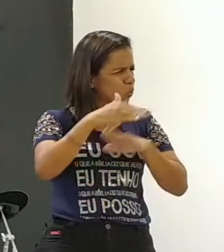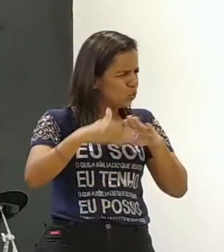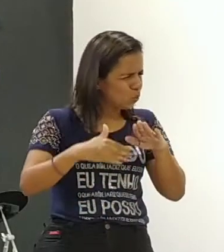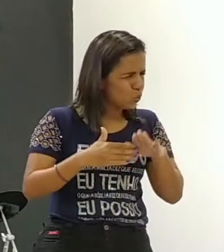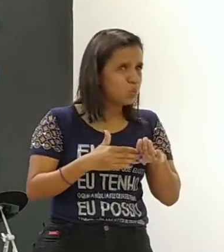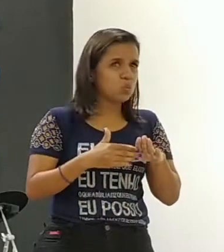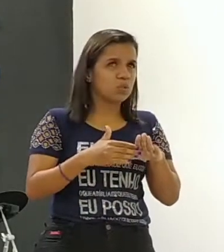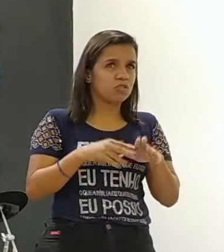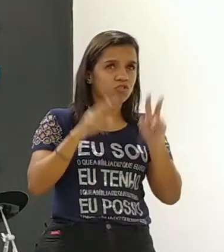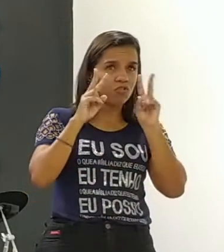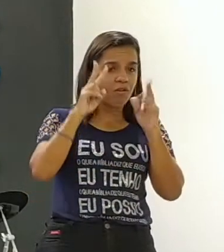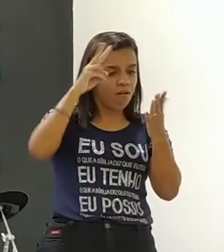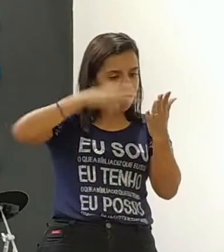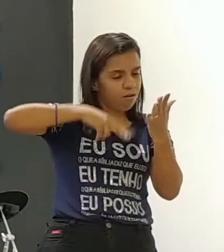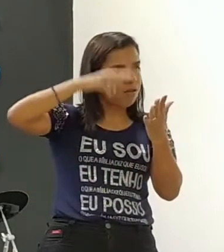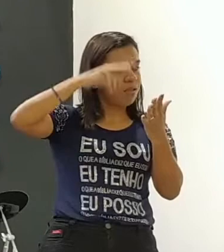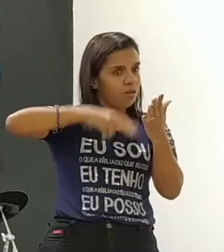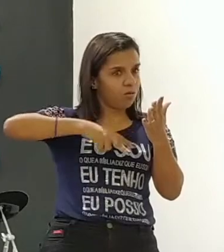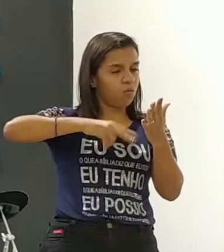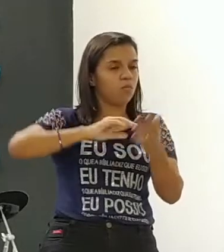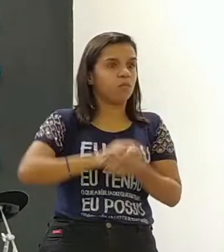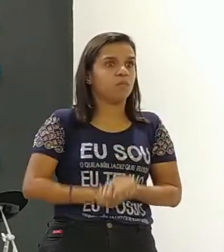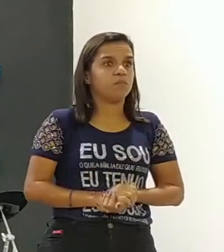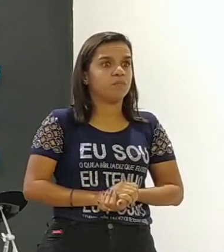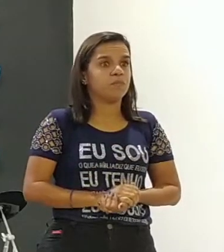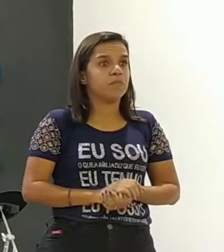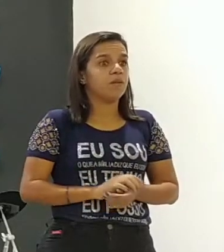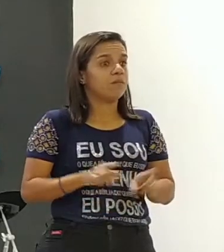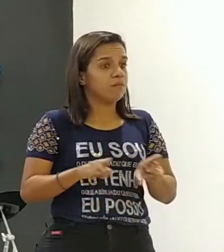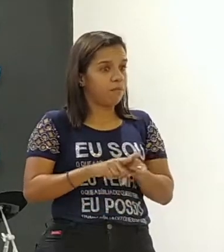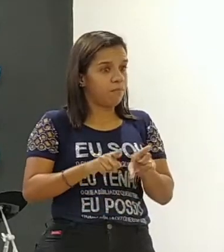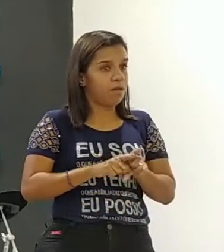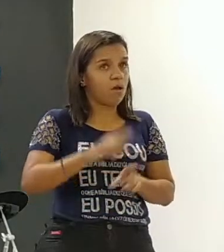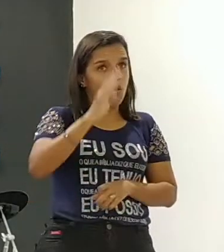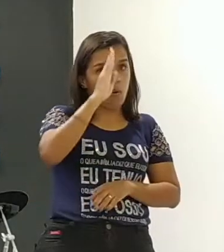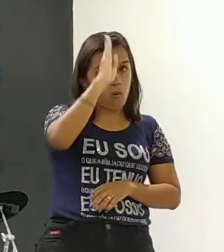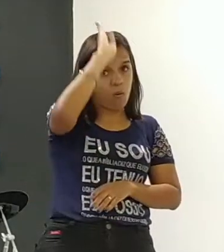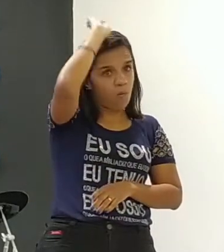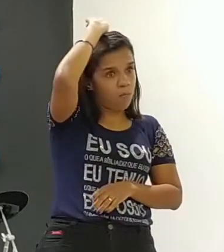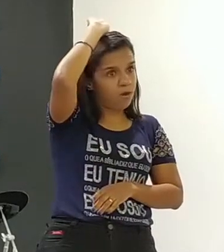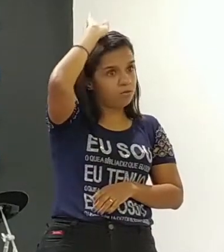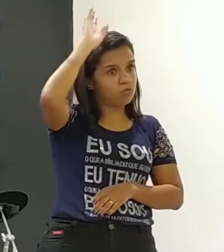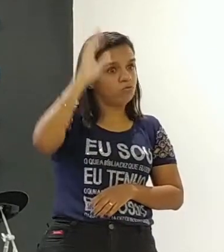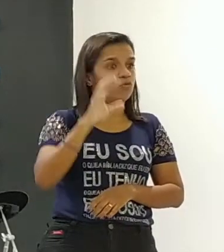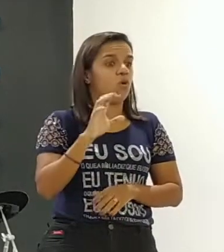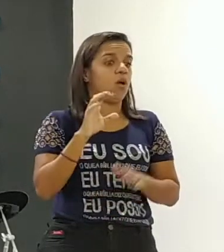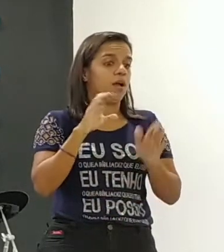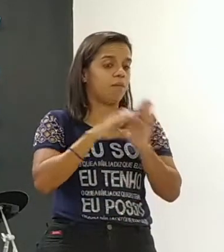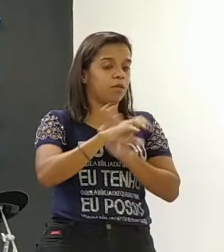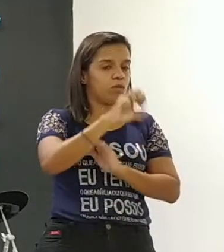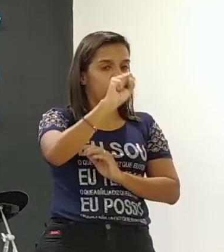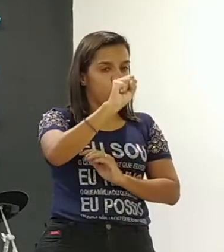agora, Romanos capítulo 8, versículo 18, para a gente fechar.